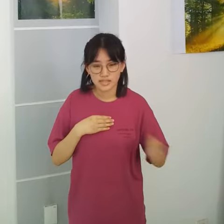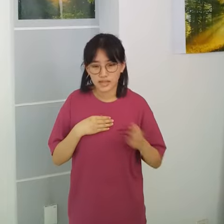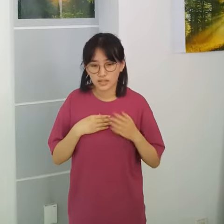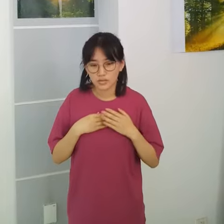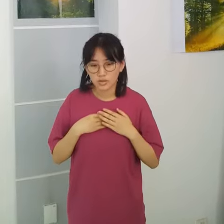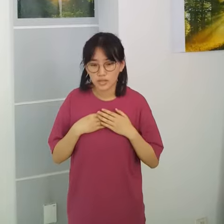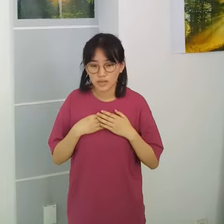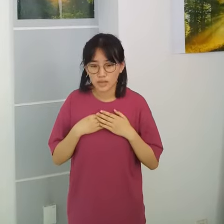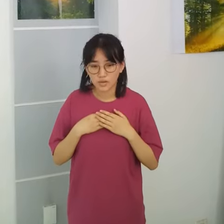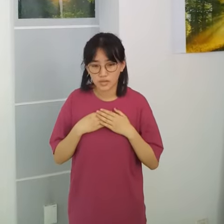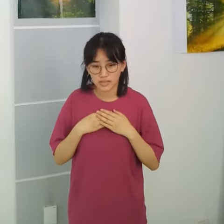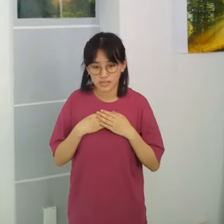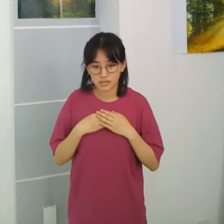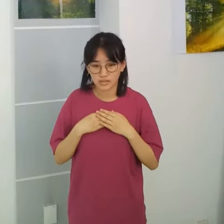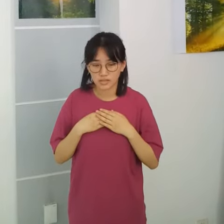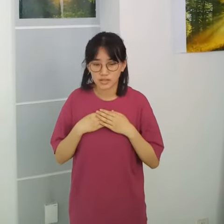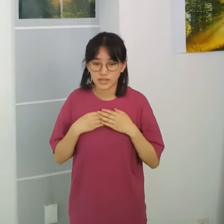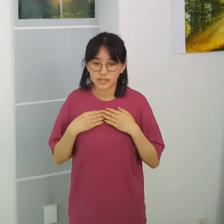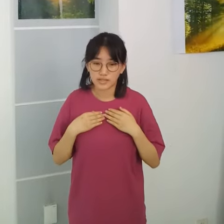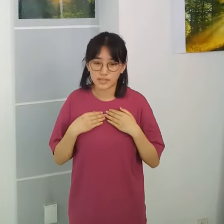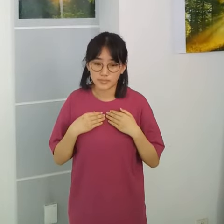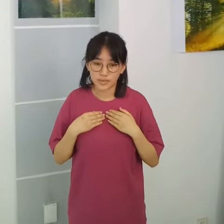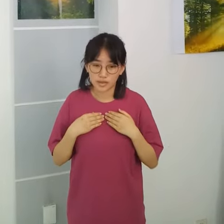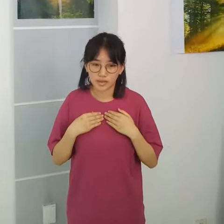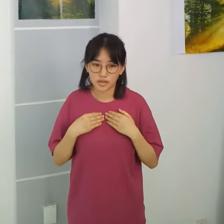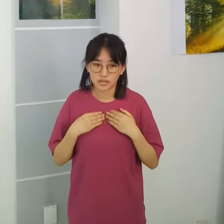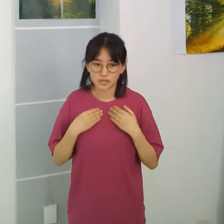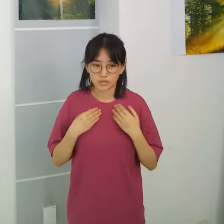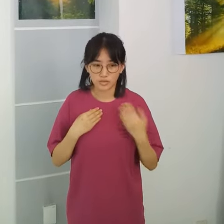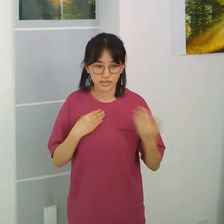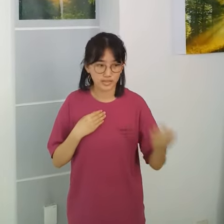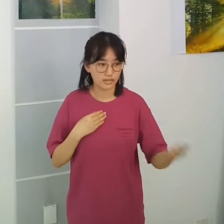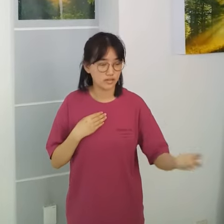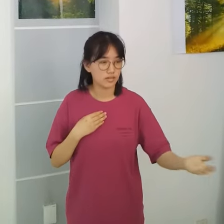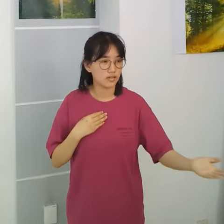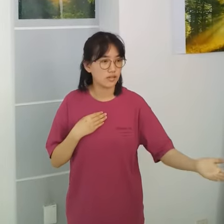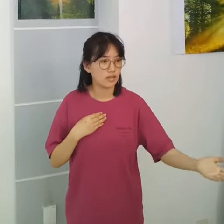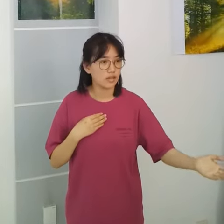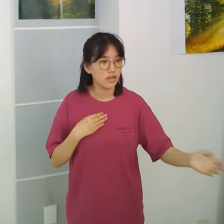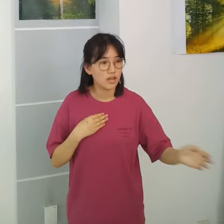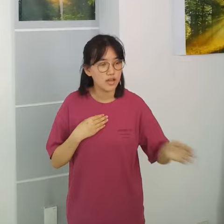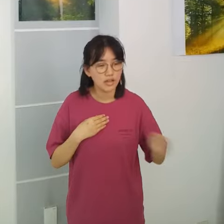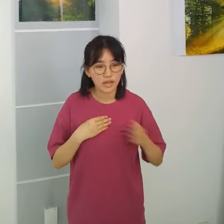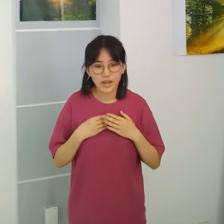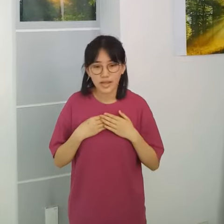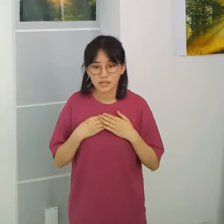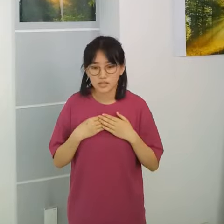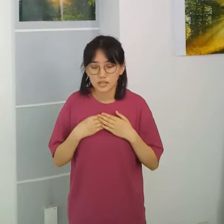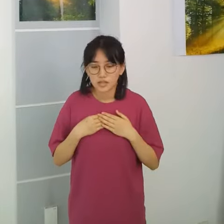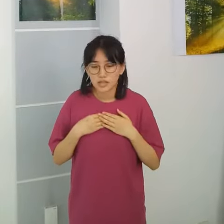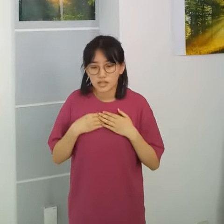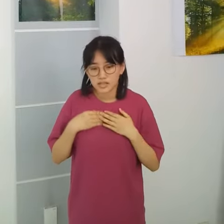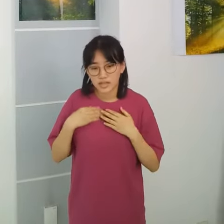С дядой только молочишь, ни себя, ни других. Говорят, для